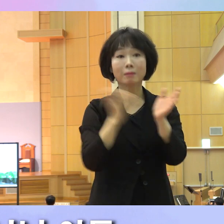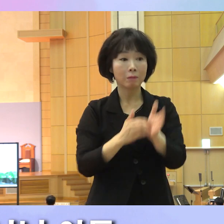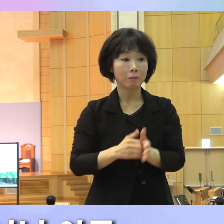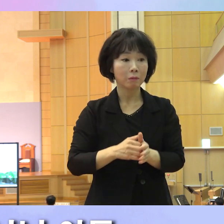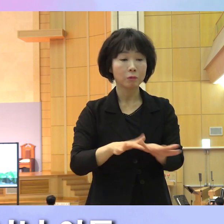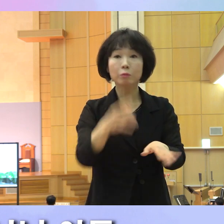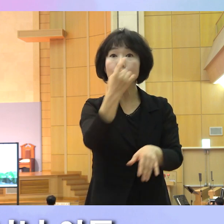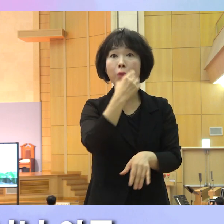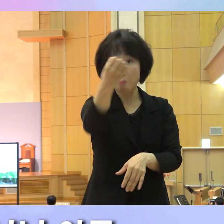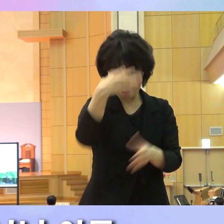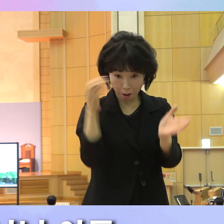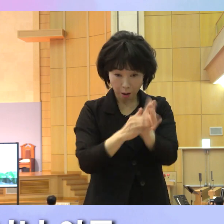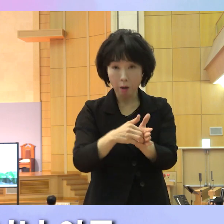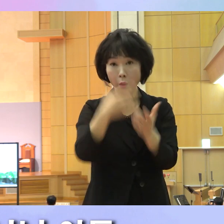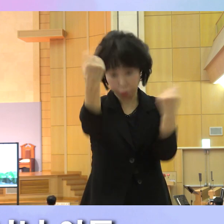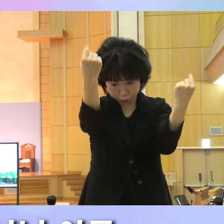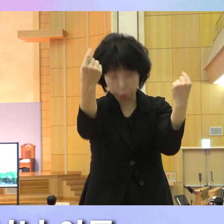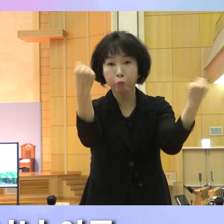지금 금방 말했네.